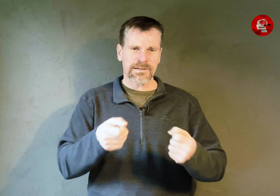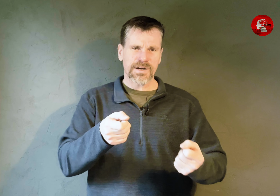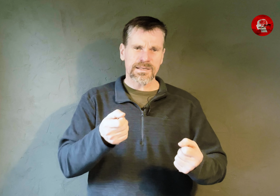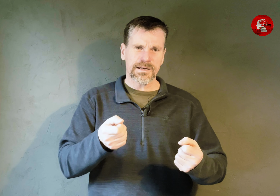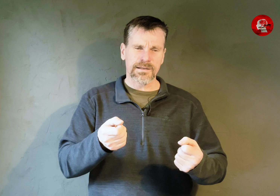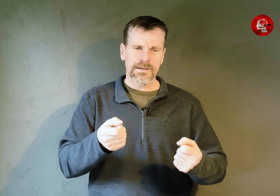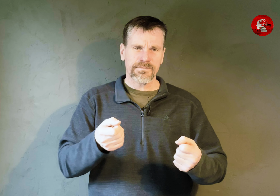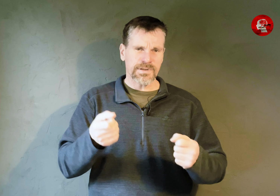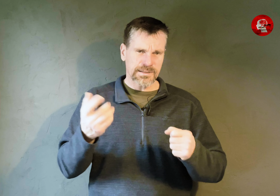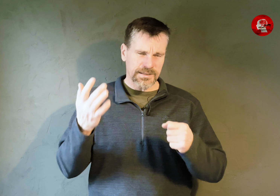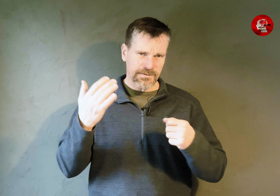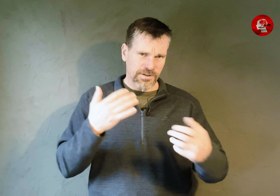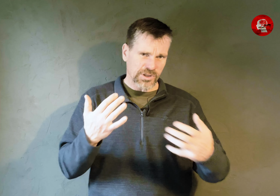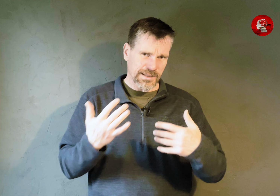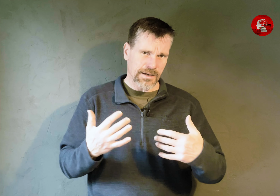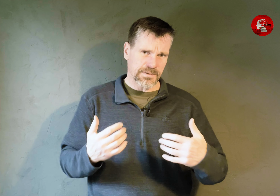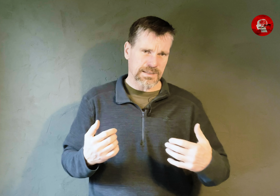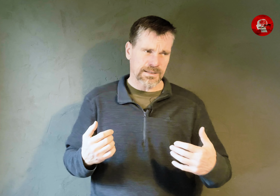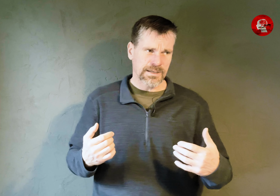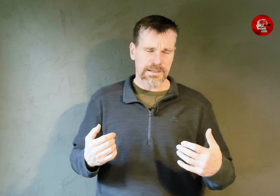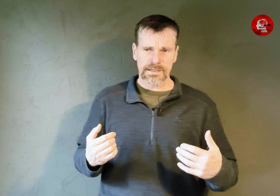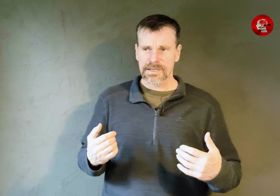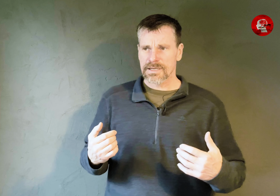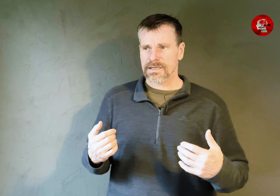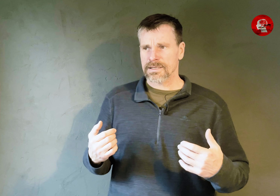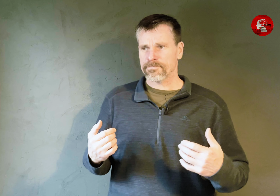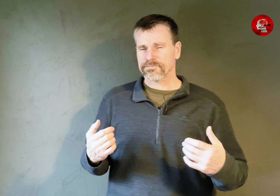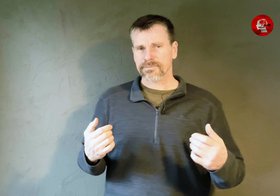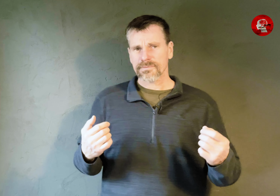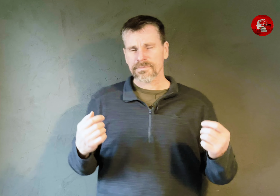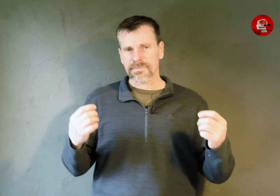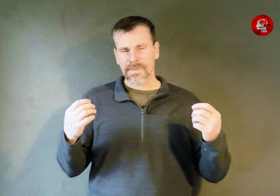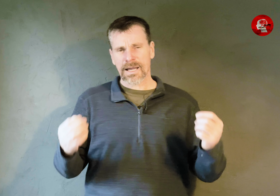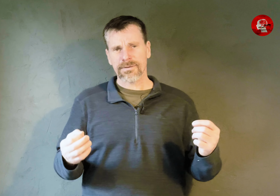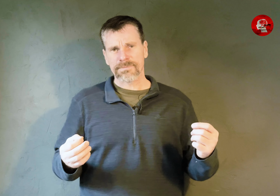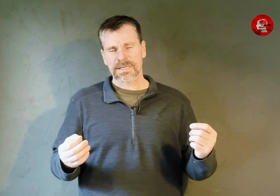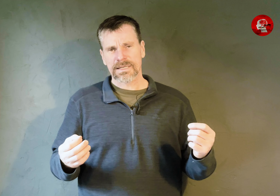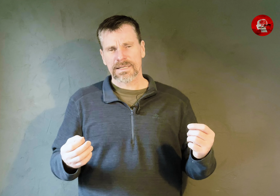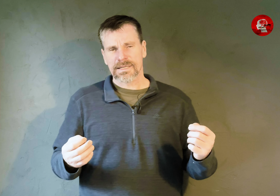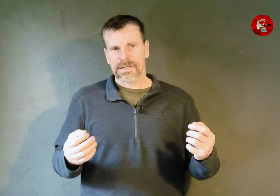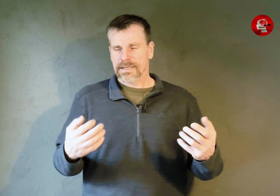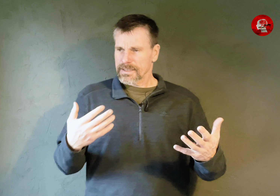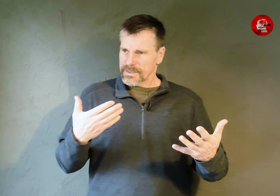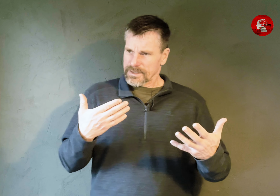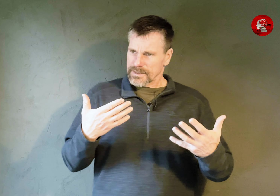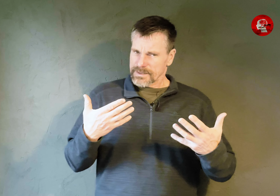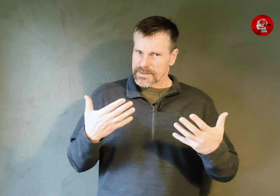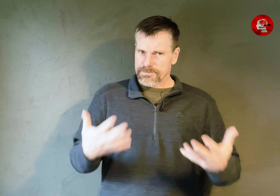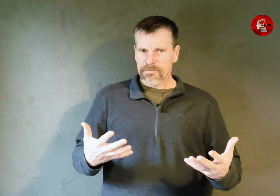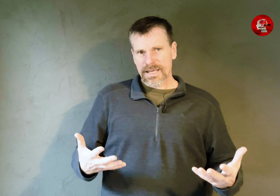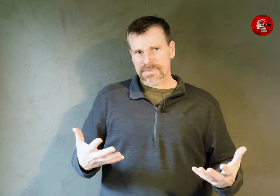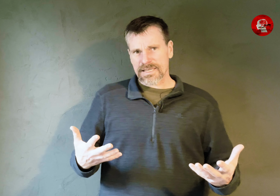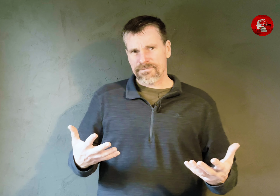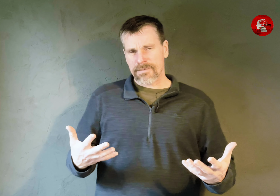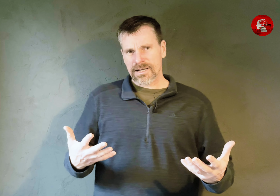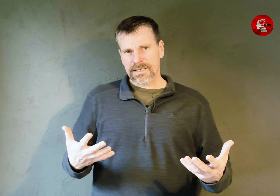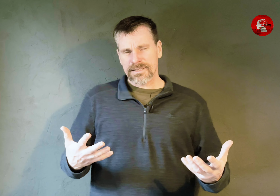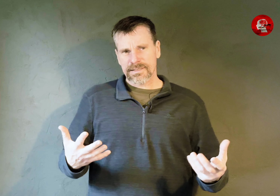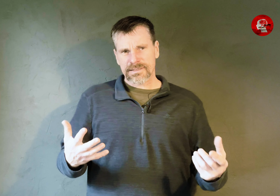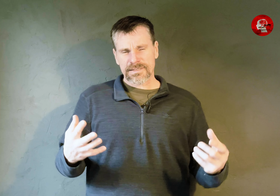dann variieren wenn ich das verstanden habe wie es geht aber das problem ist einfach mal dass